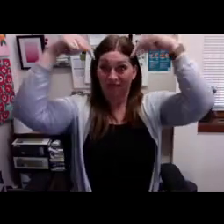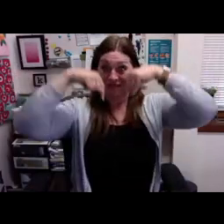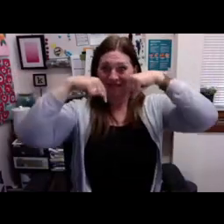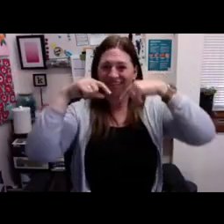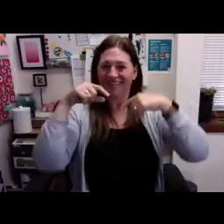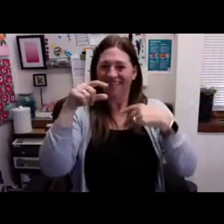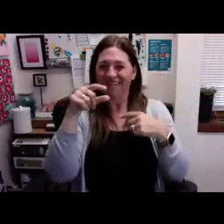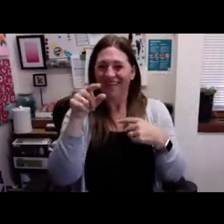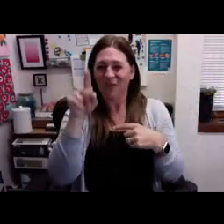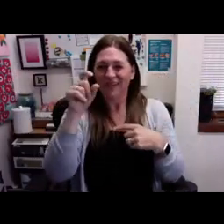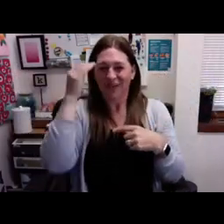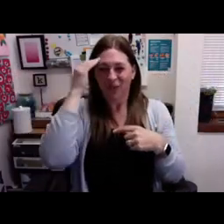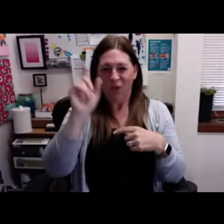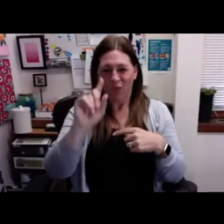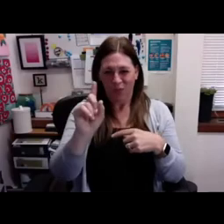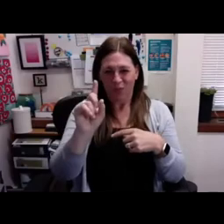gato.